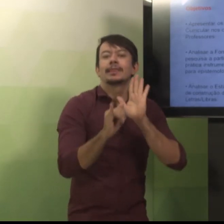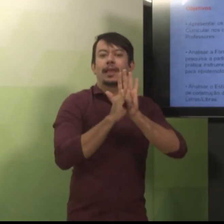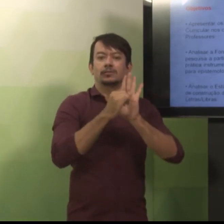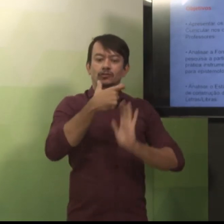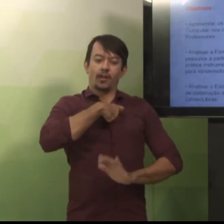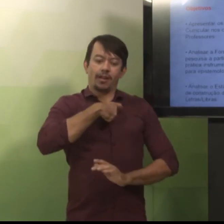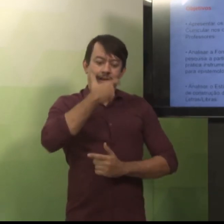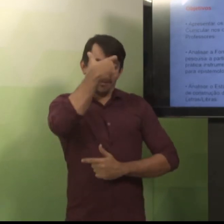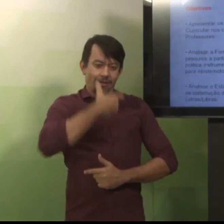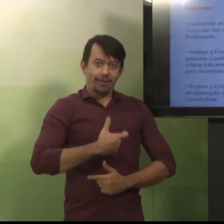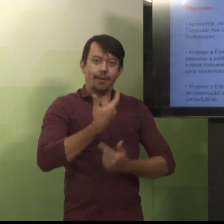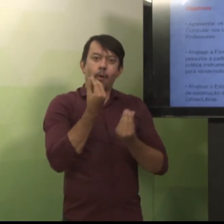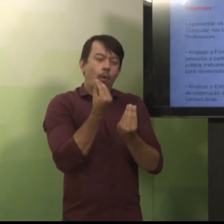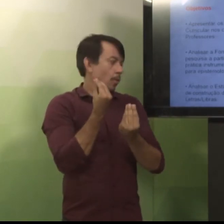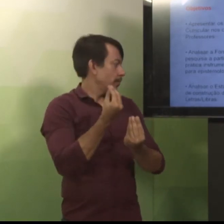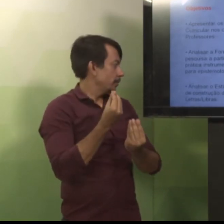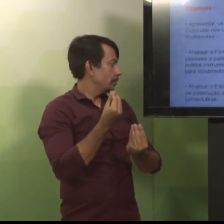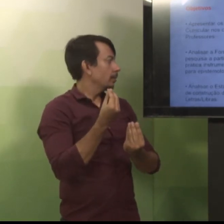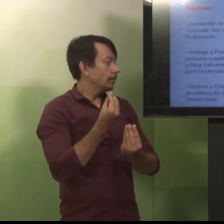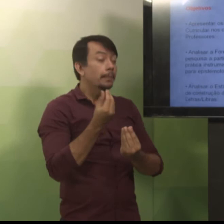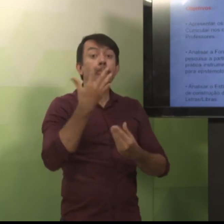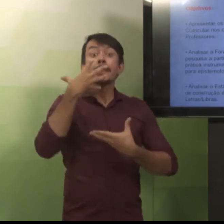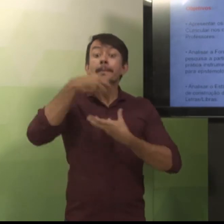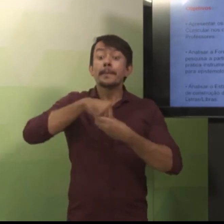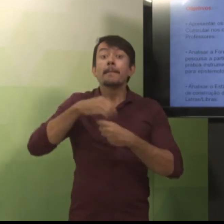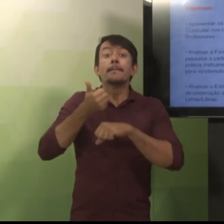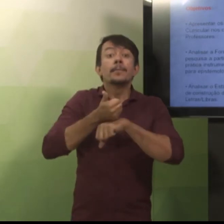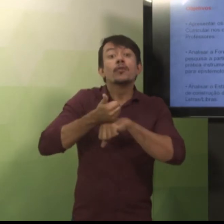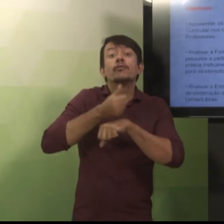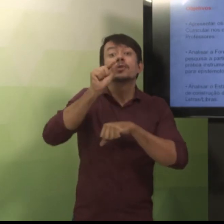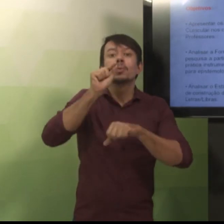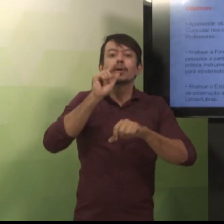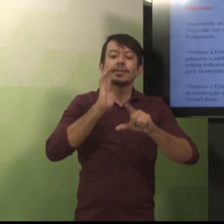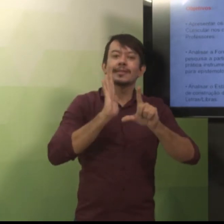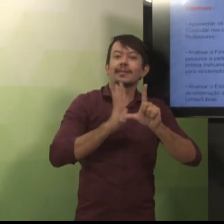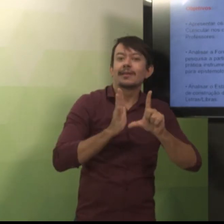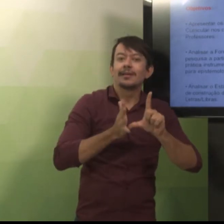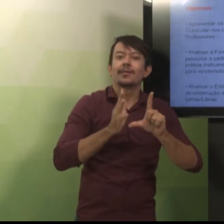Poderão compreender na prática as diferentes identidades.